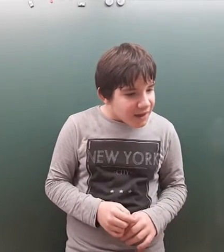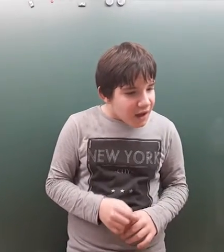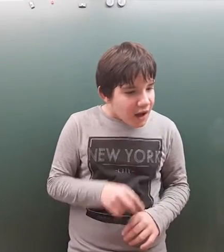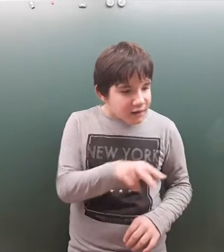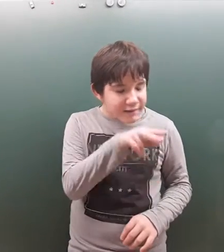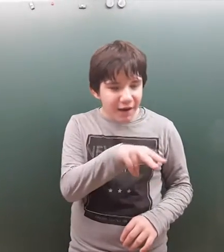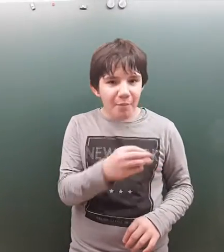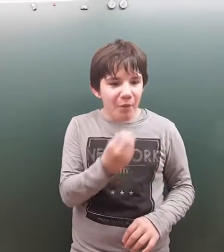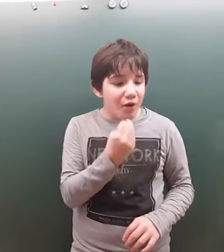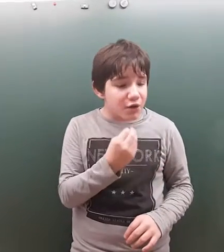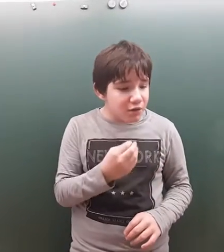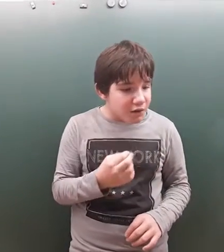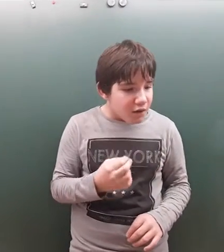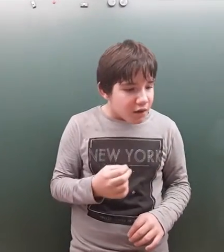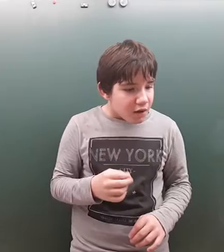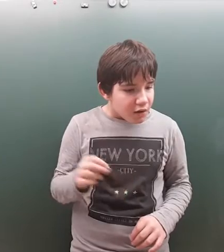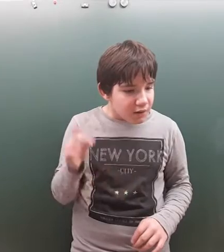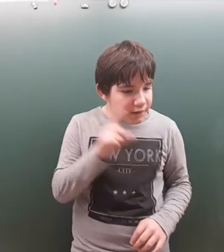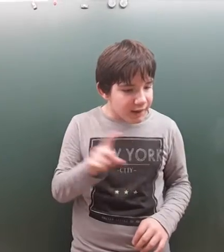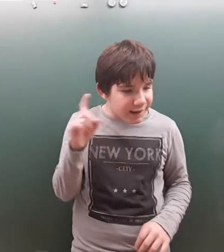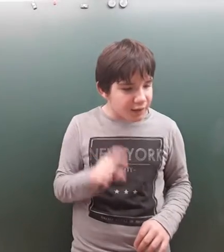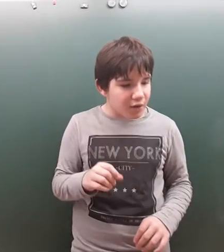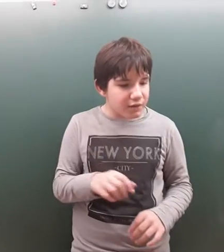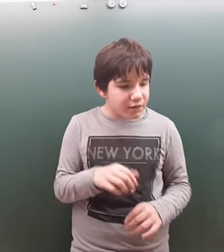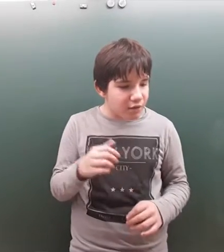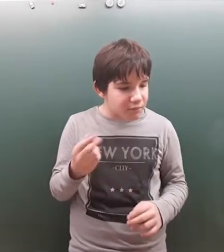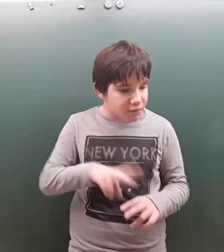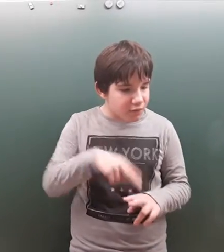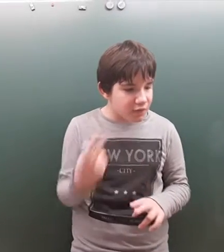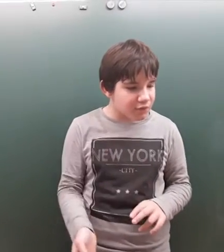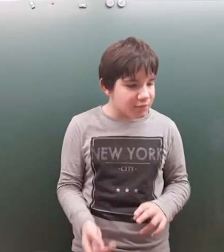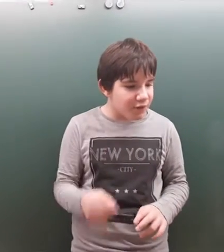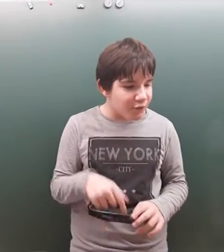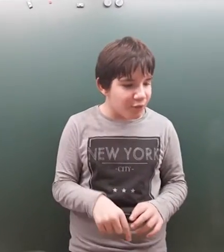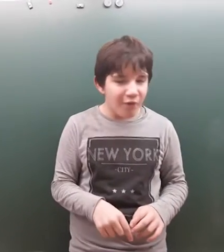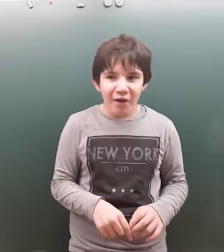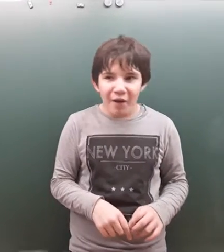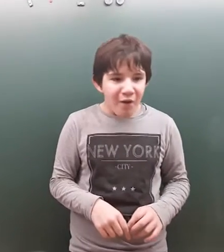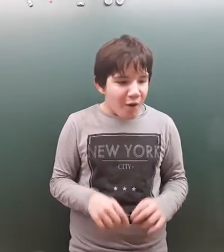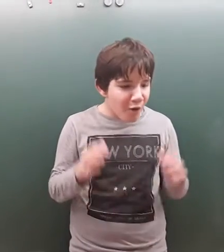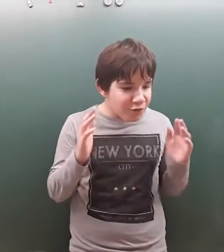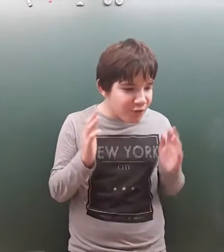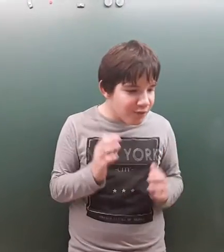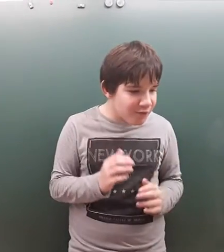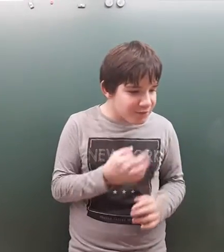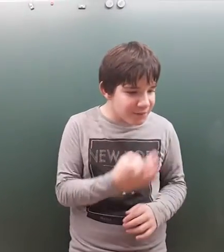L'Ivra mange les Grèces quand ils tombent dans l'eau. « Oh non ! » dit